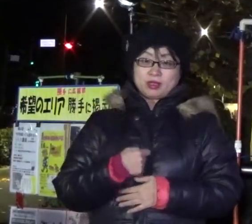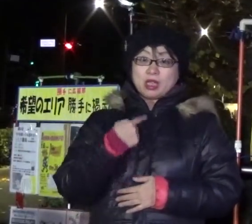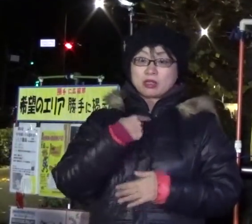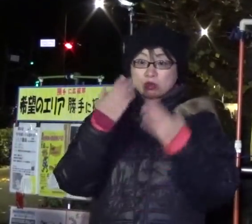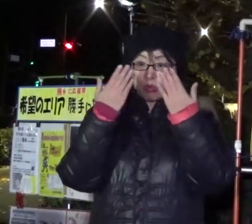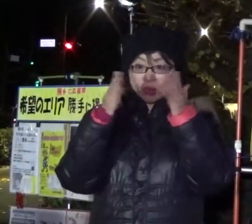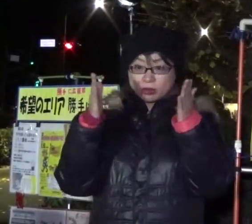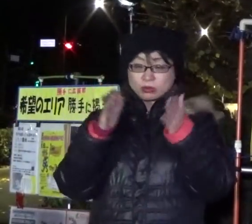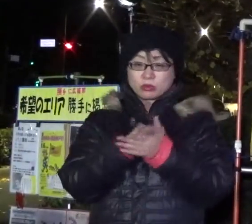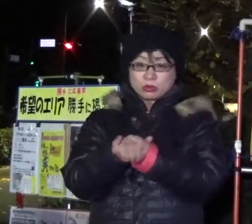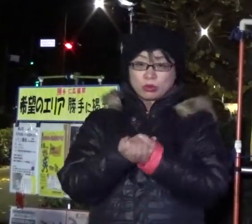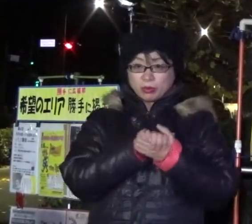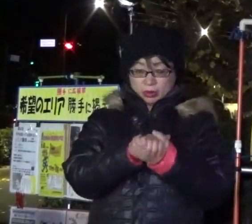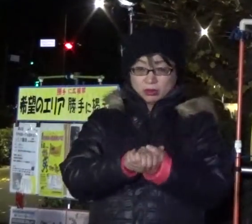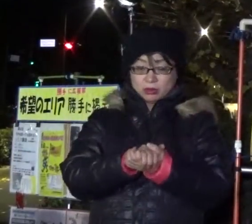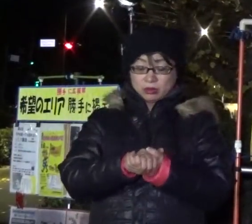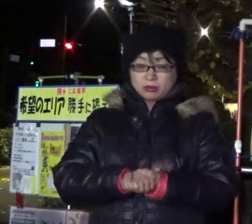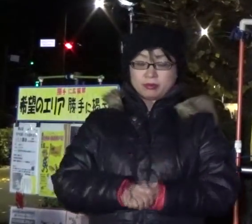ですね、